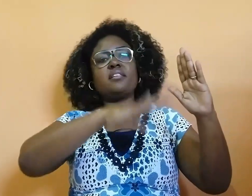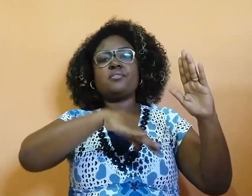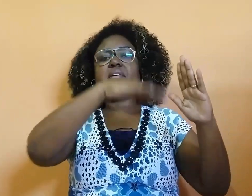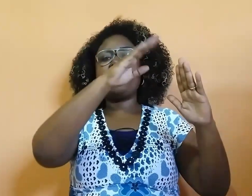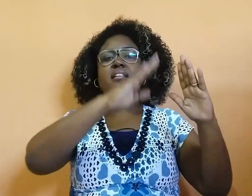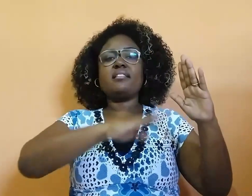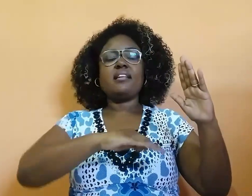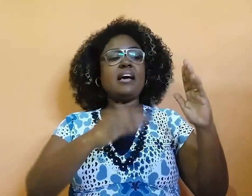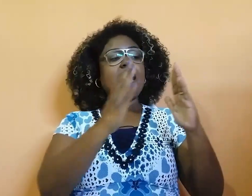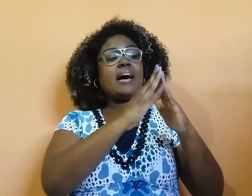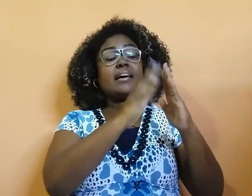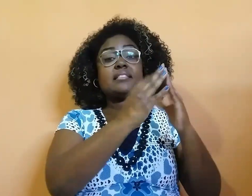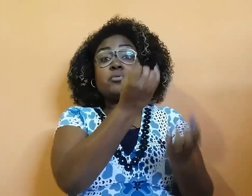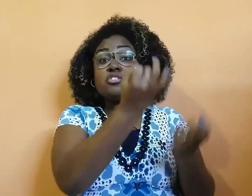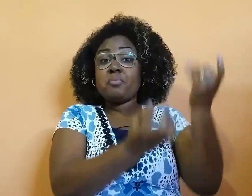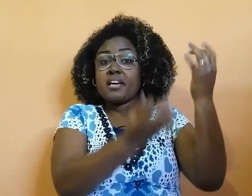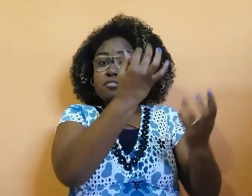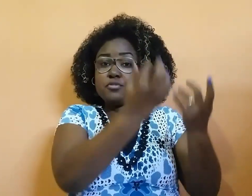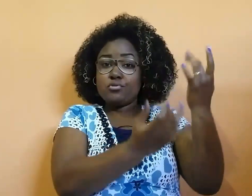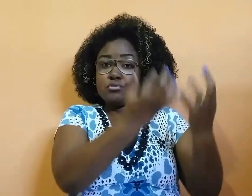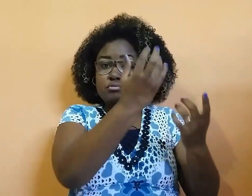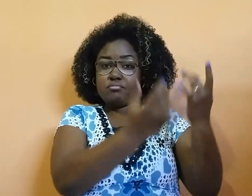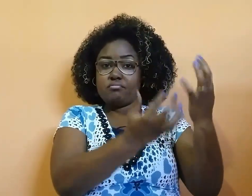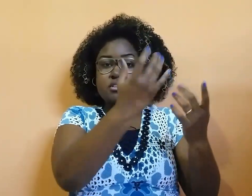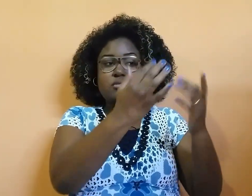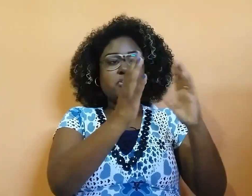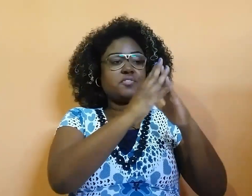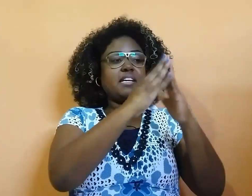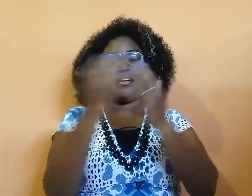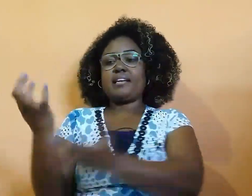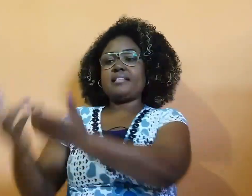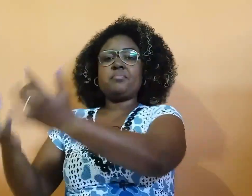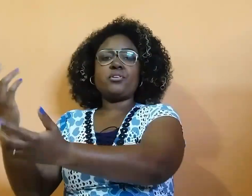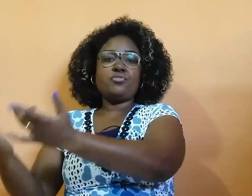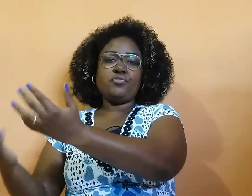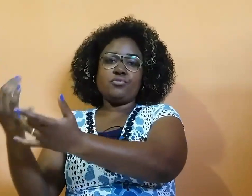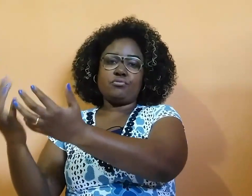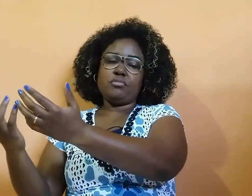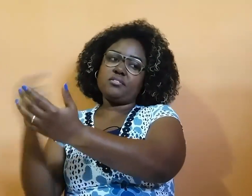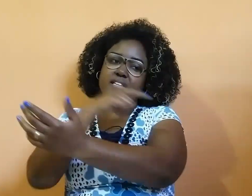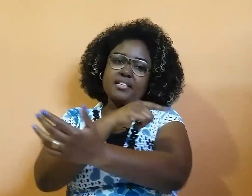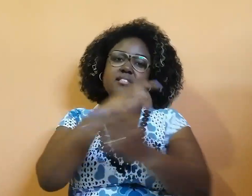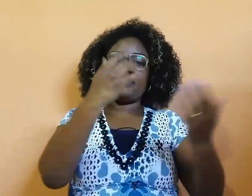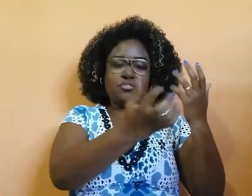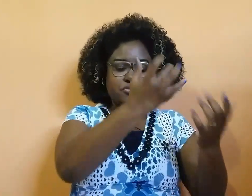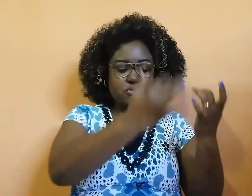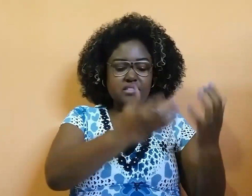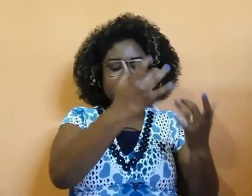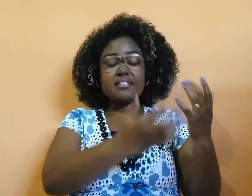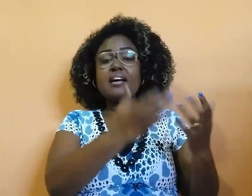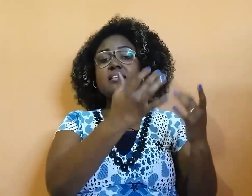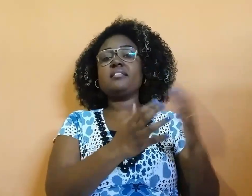então ela a casa pode pegar fogo então posso o povo não se está aqui o povo tem que estar aqui